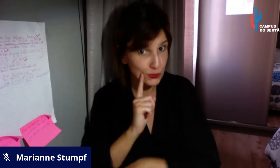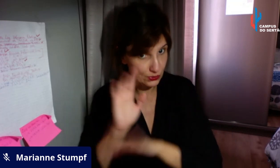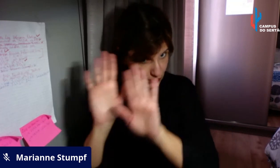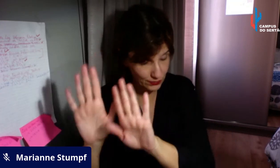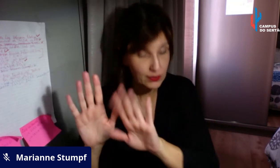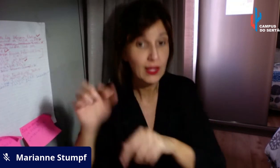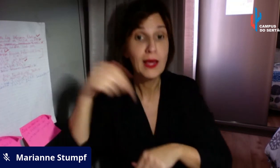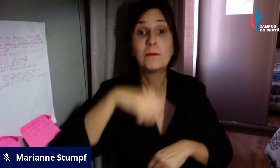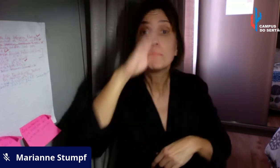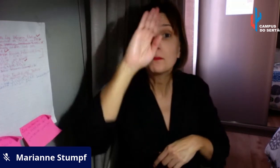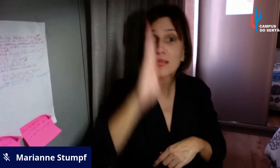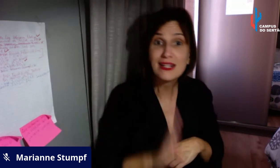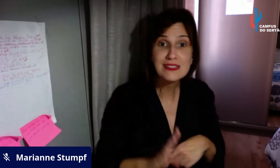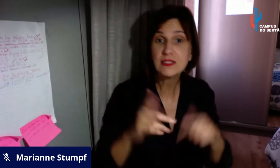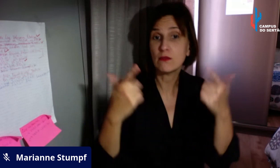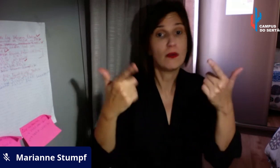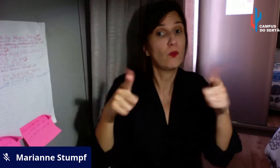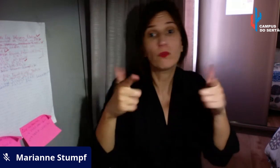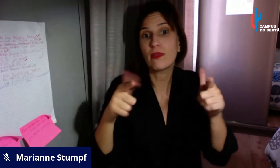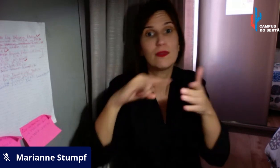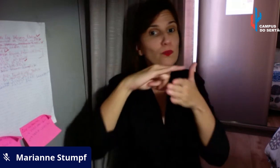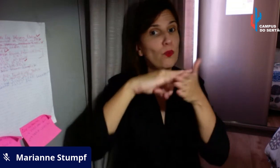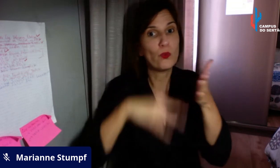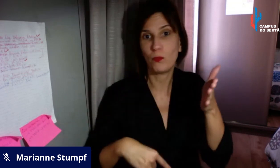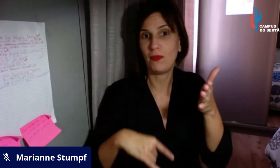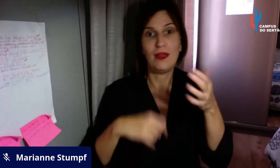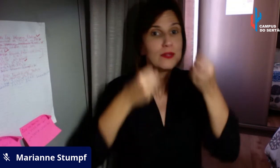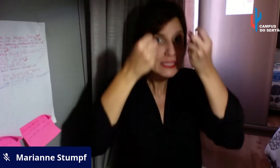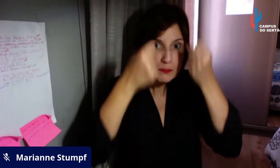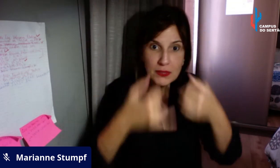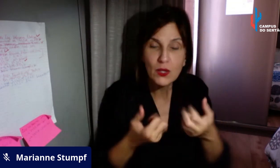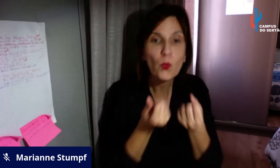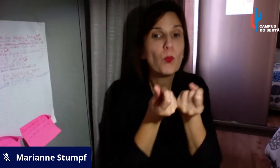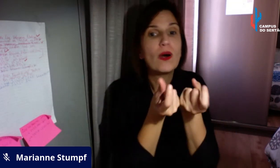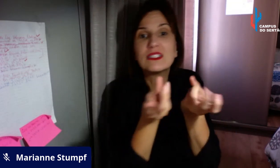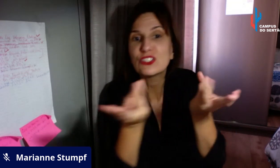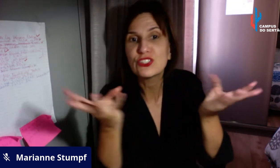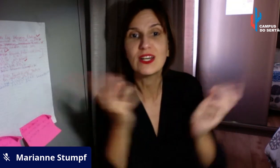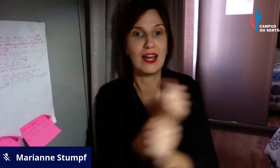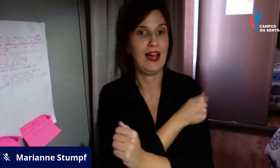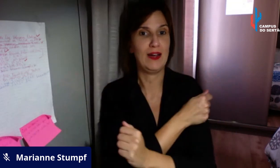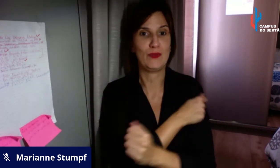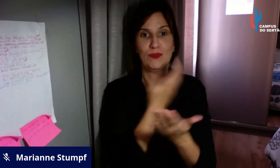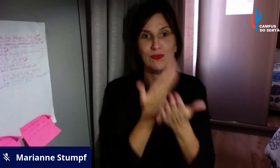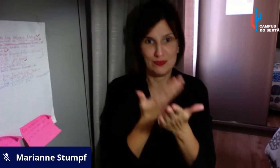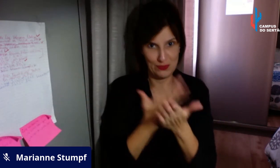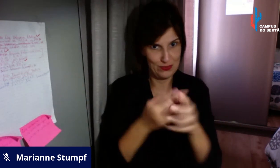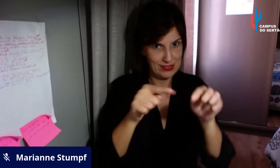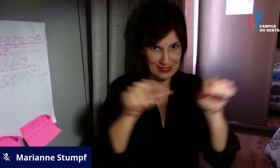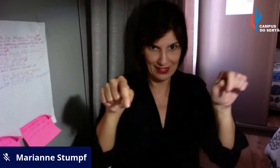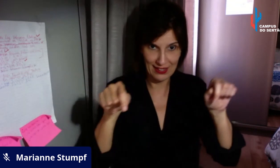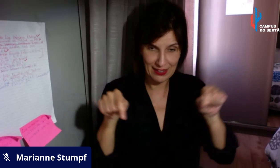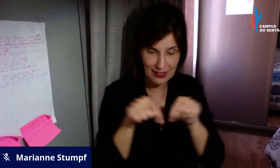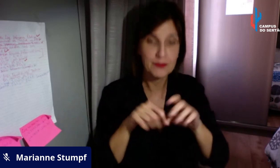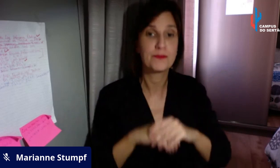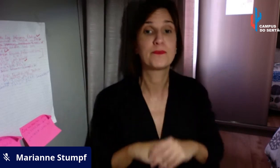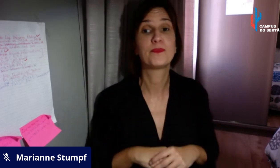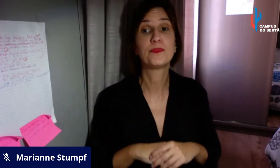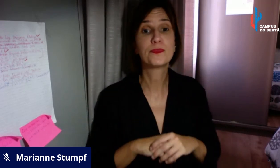do primeiro ano, por exemplo, que era importante que tivessem acima de 8 alunos pela questão da interação, mas nós não temos